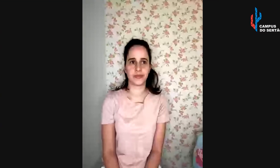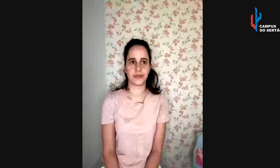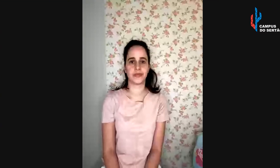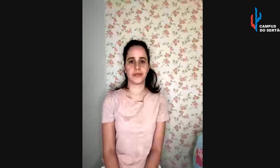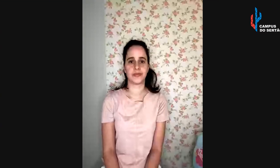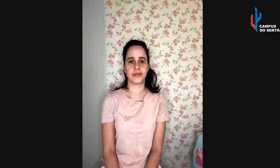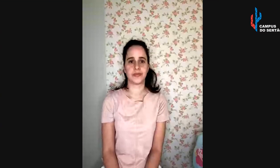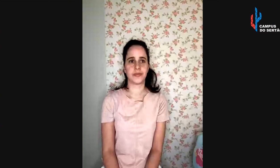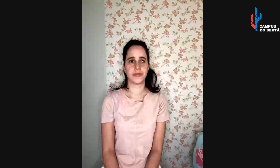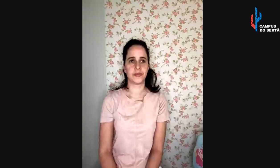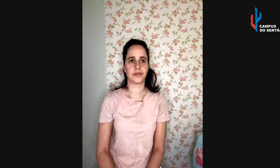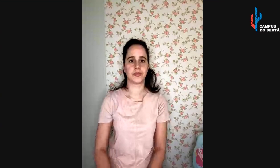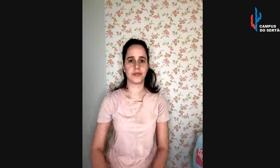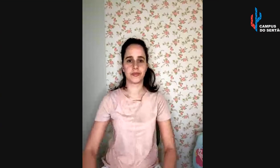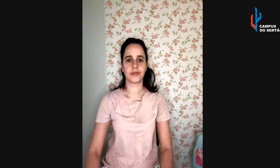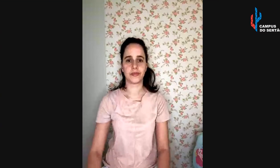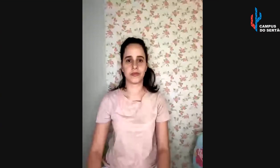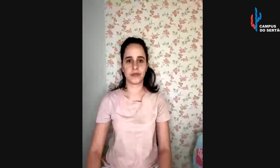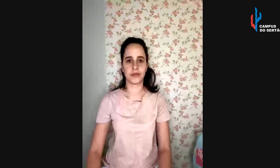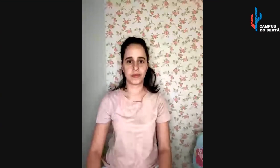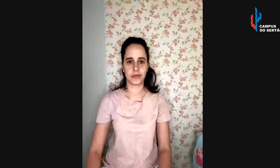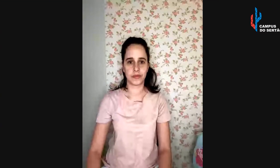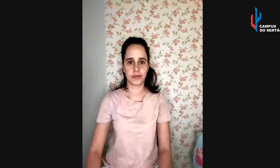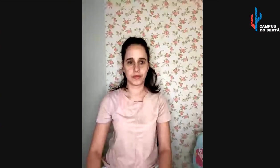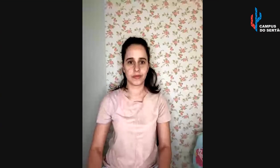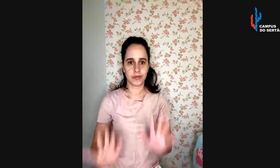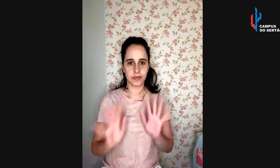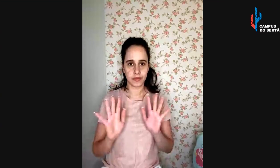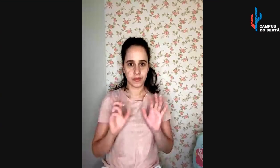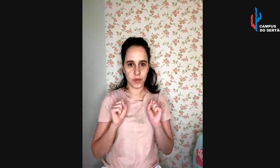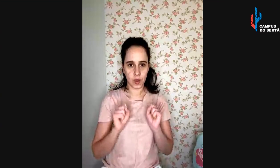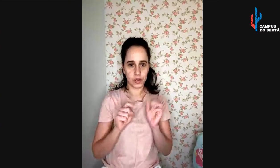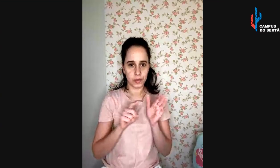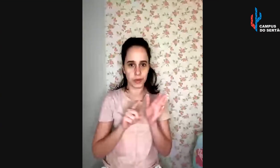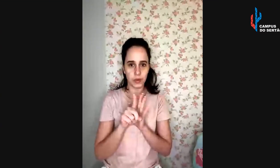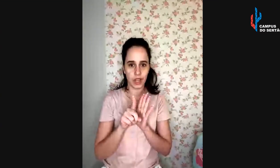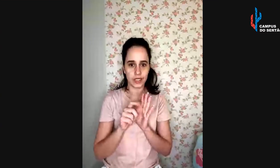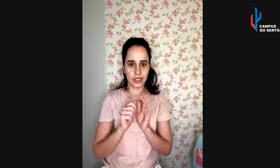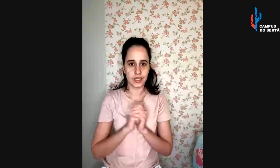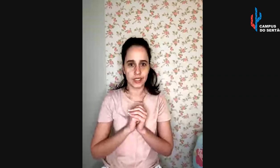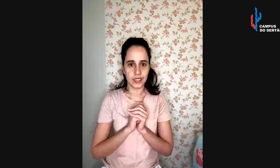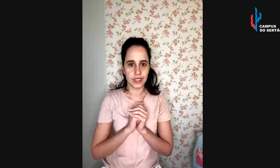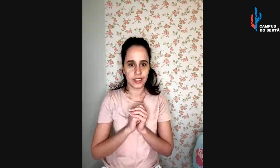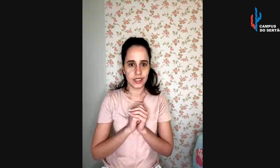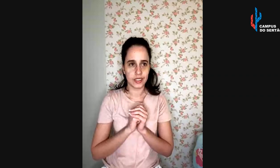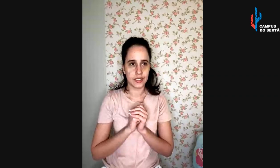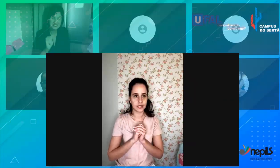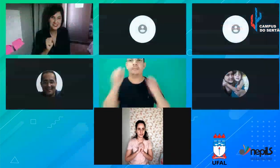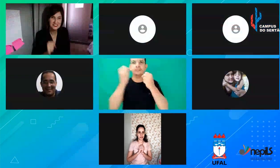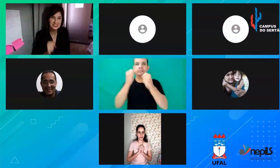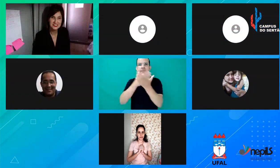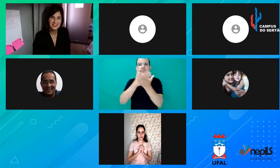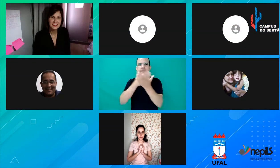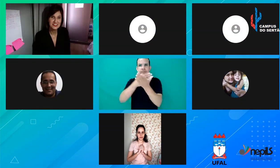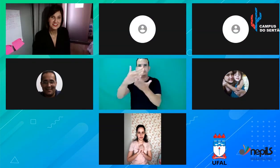pergunta? Seja feito, seja garantido mesmo para esses alunos. Então, é um trabalho muito